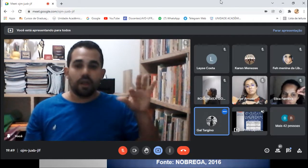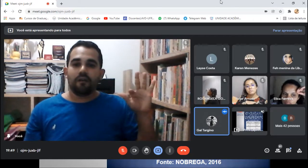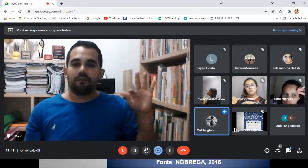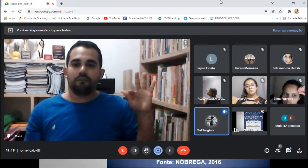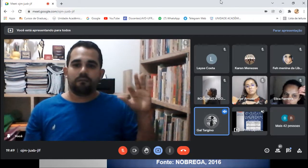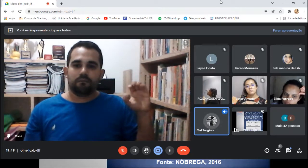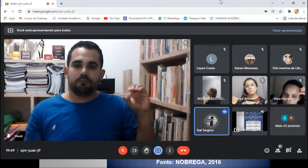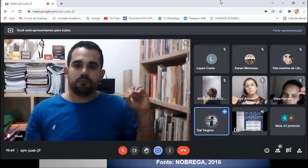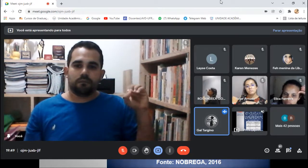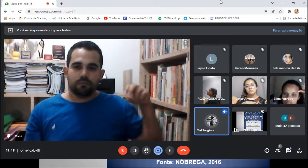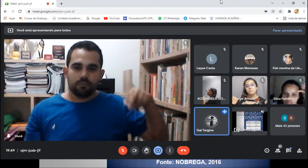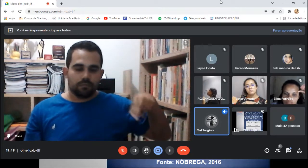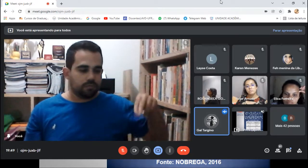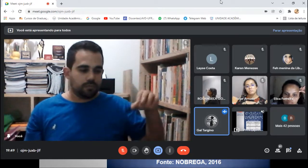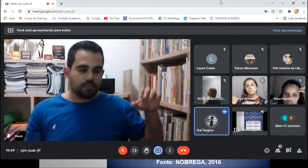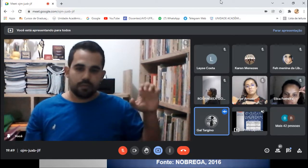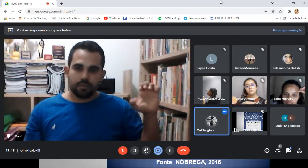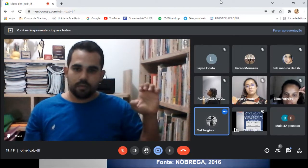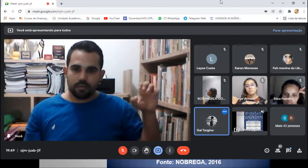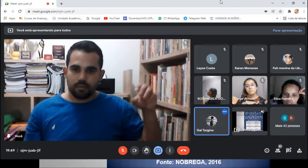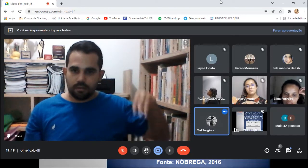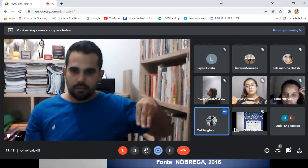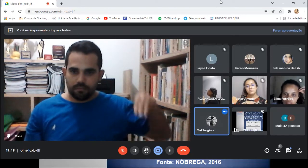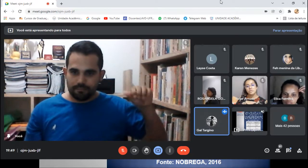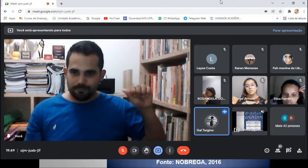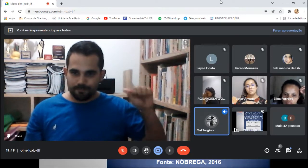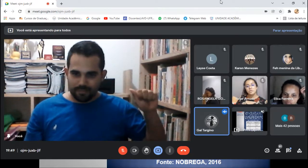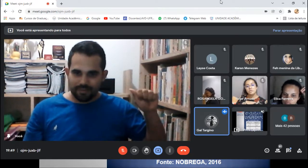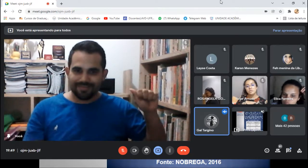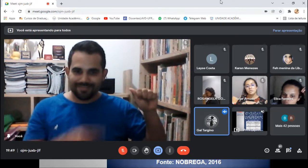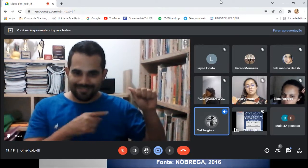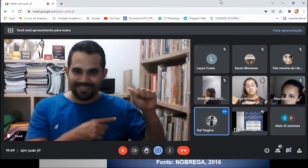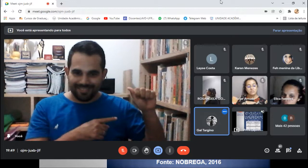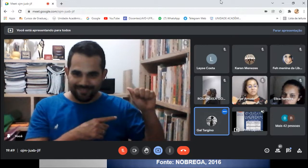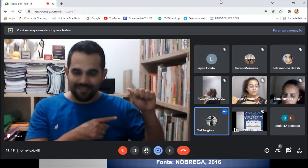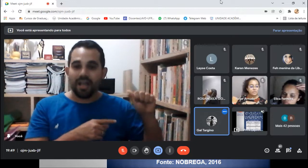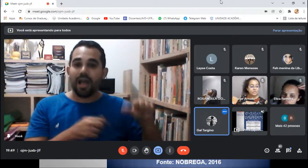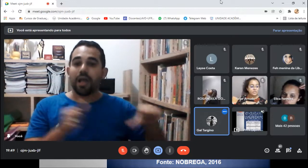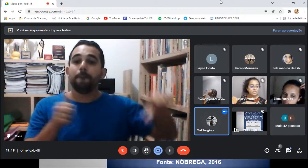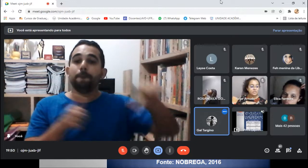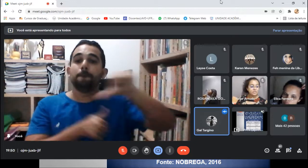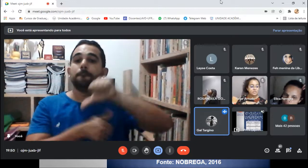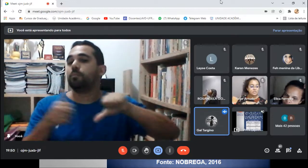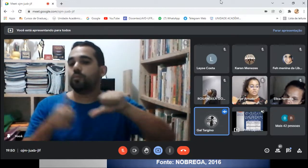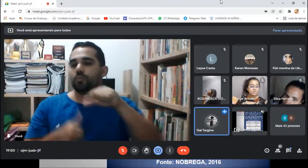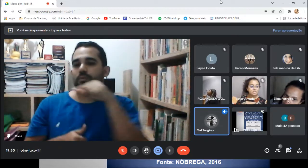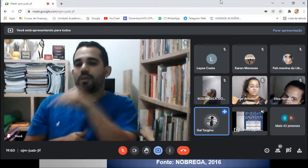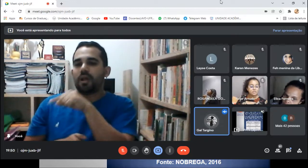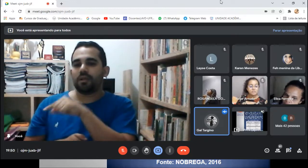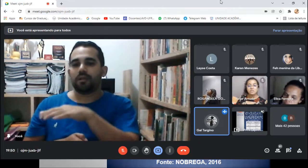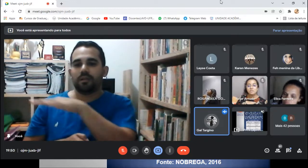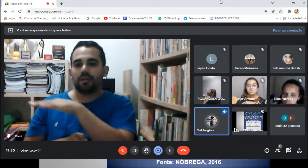Então, nas línguas orais, é a fonética. Então, a gente traz essa relação,